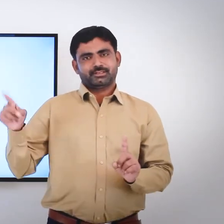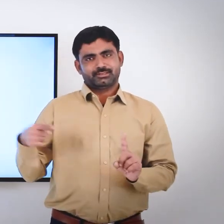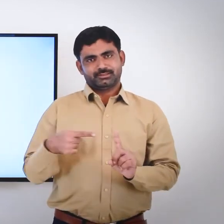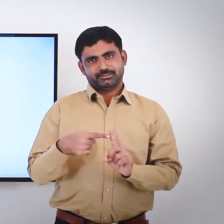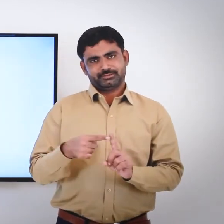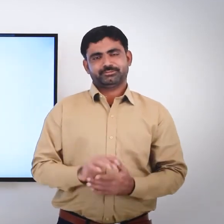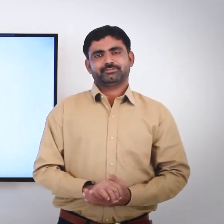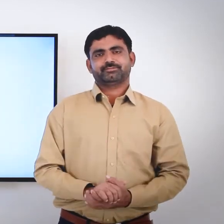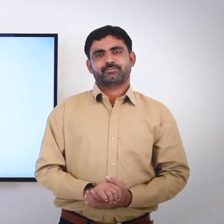سرگرمی۔